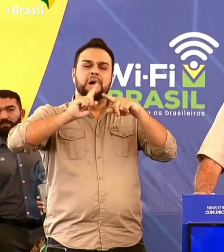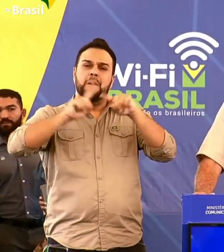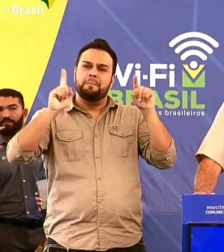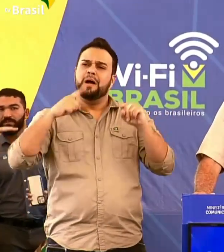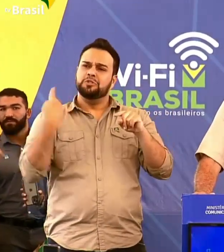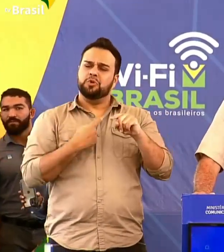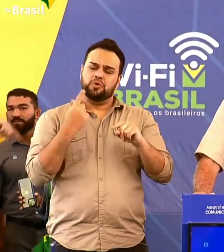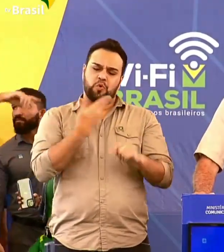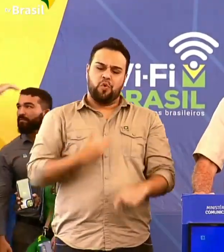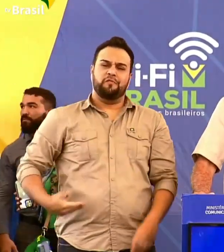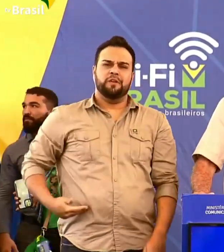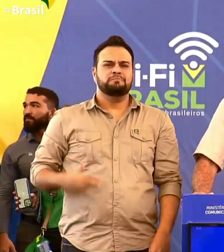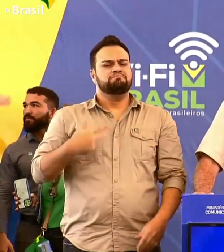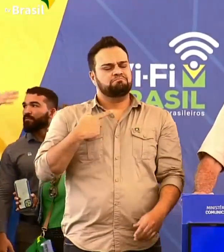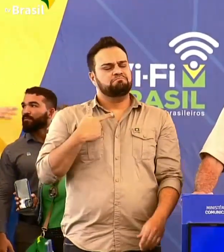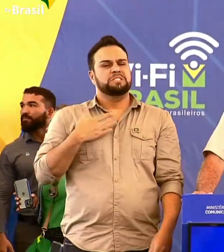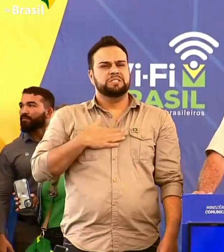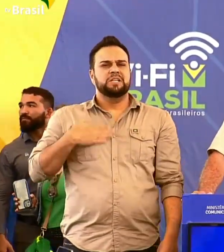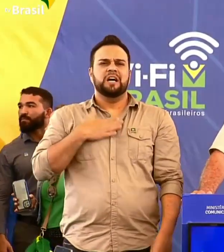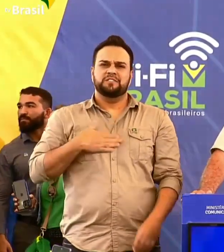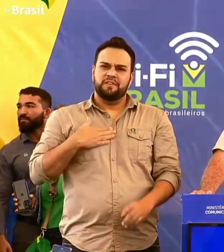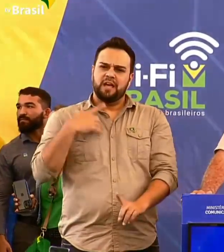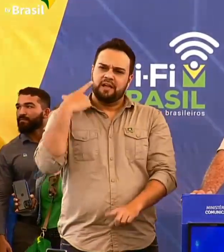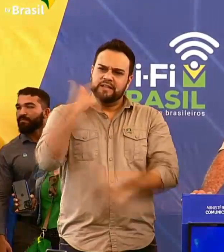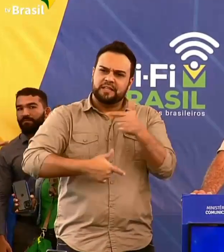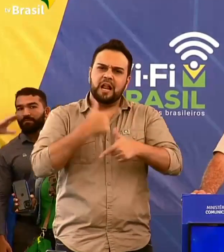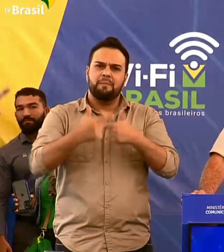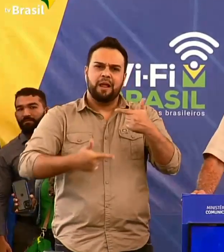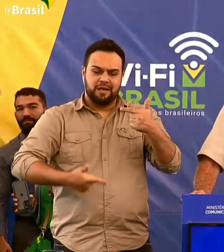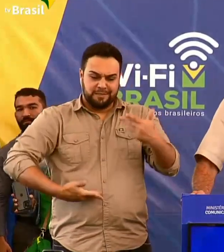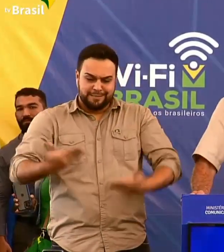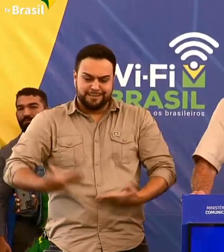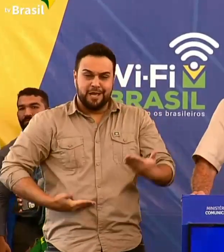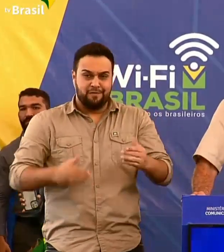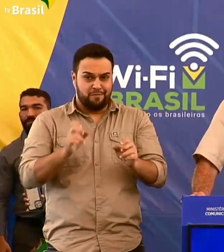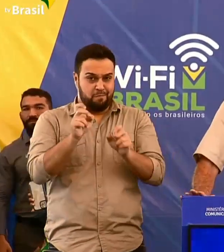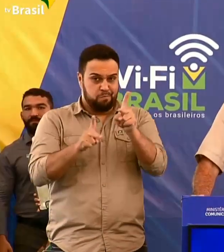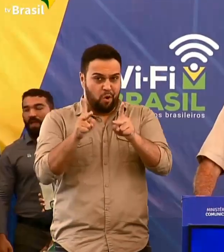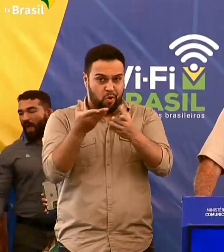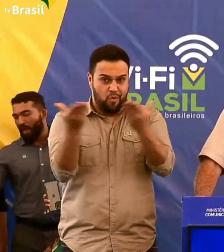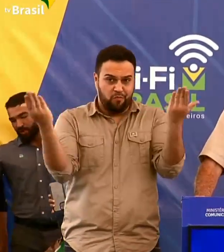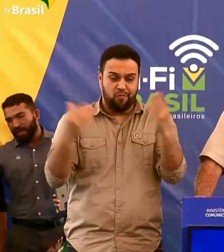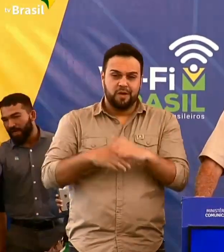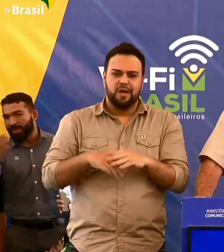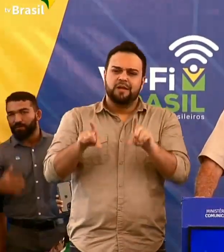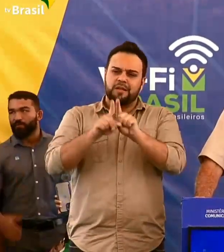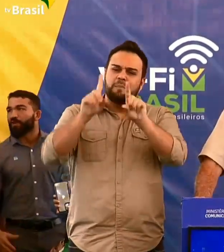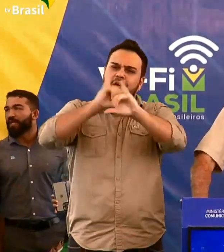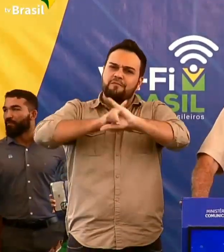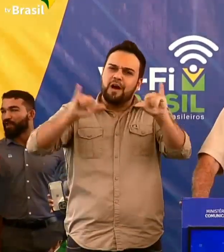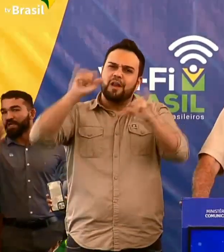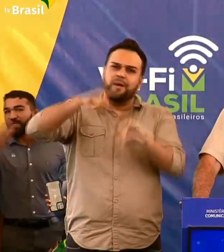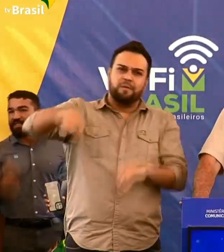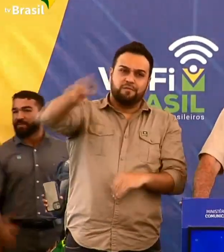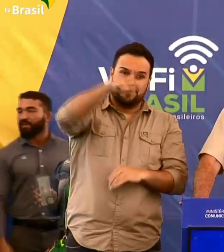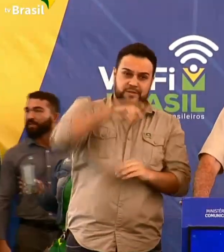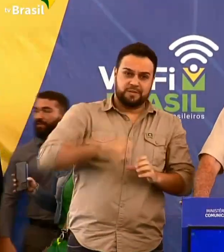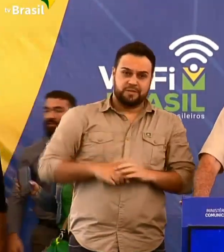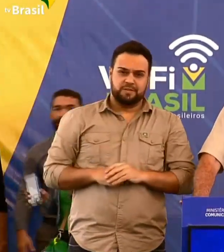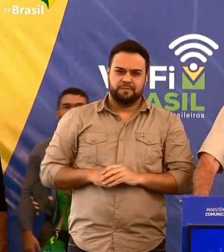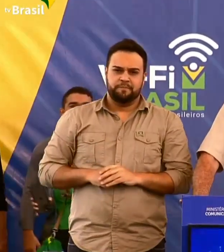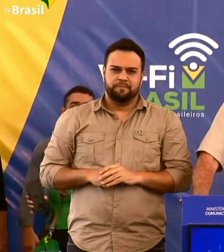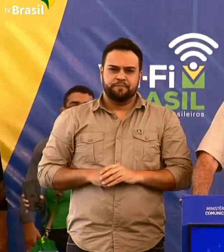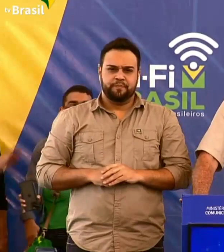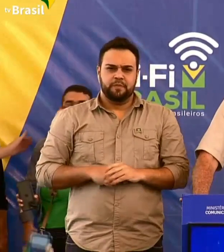muito satisfeitos em poder servir ao nosso povo o chefe do executivo retomou discurso adotado ao longo